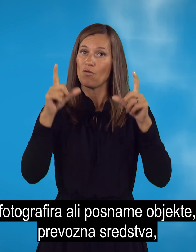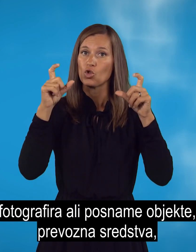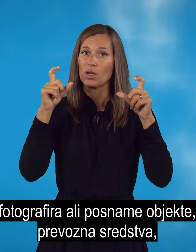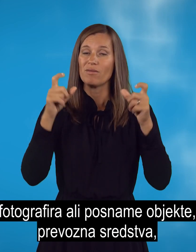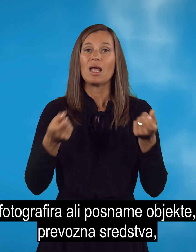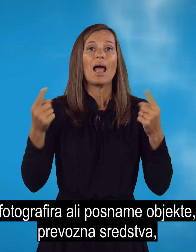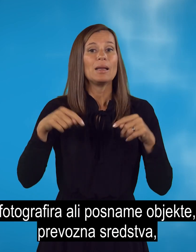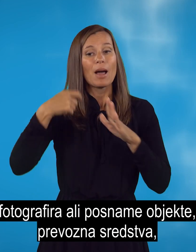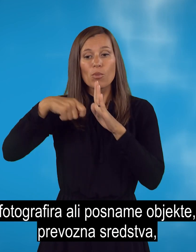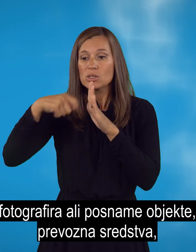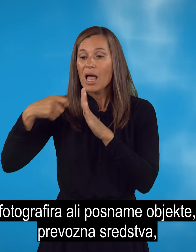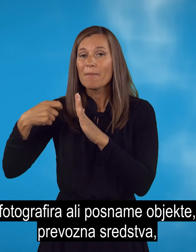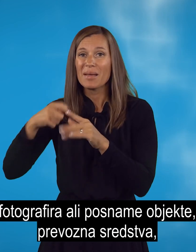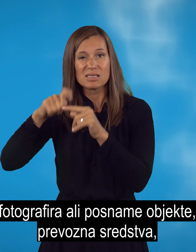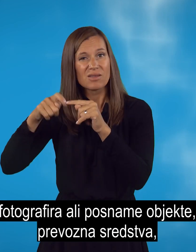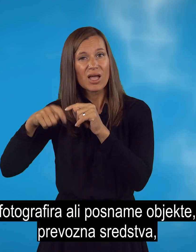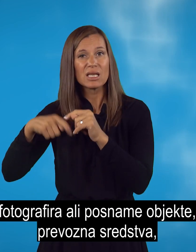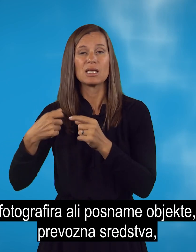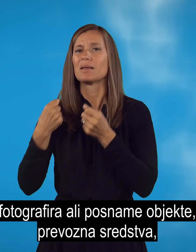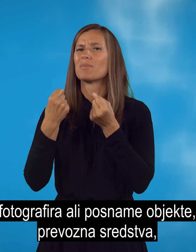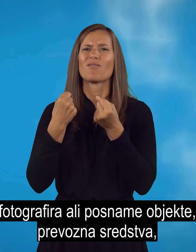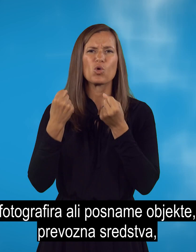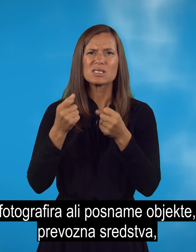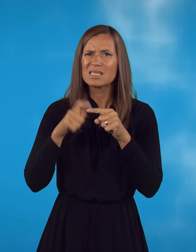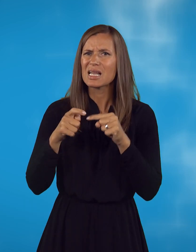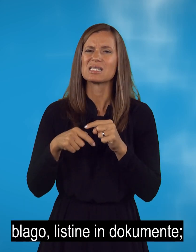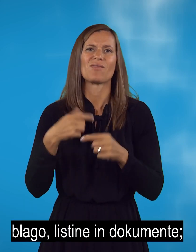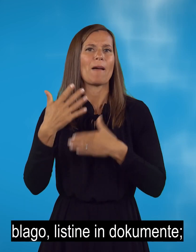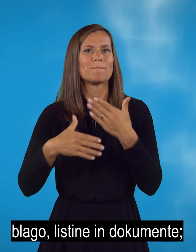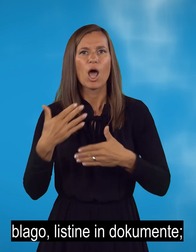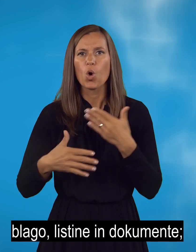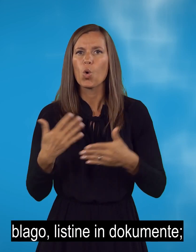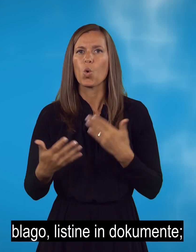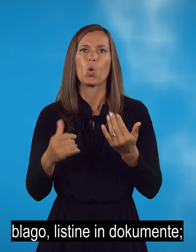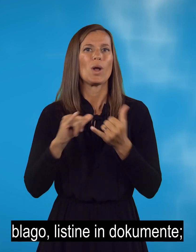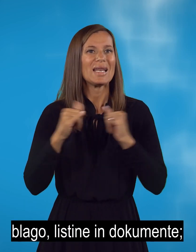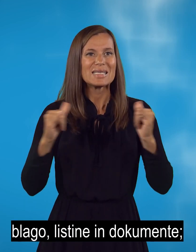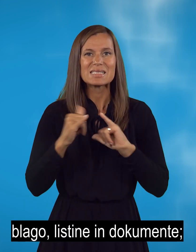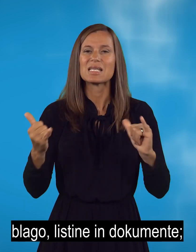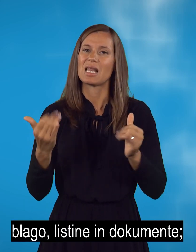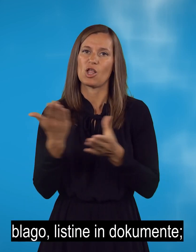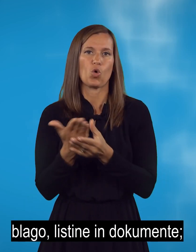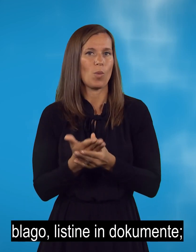Fotografira ali posname objekte, prevozna sredstva, blago, listine in dokumente.